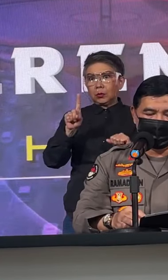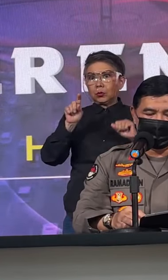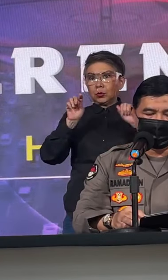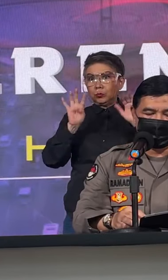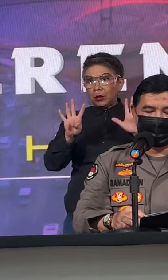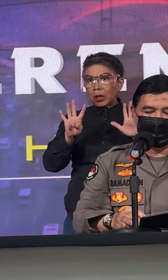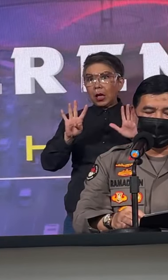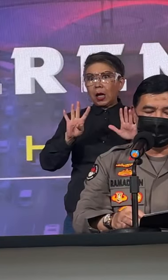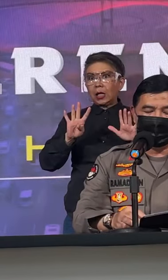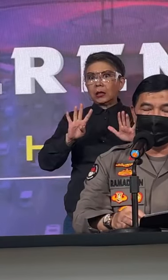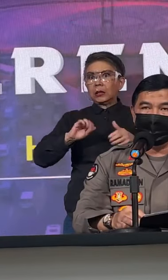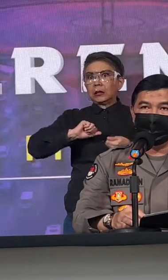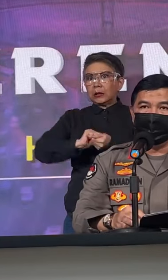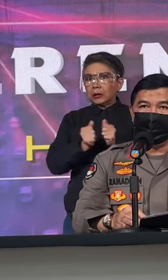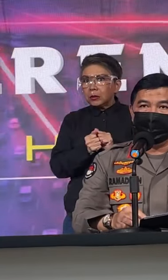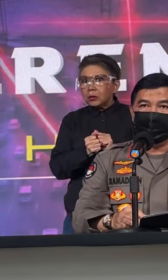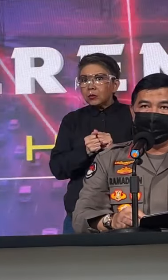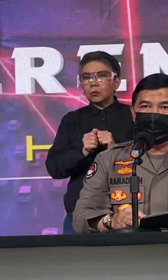619 kejadian.